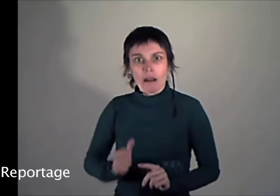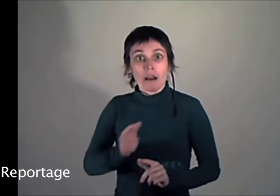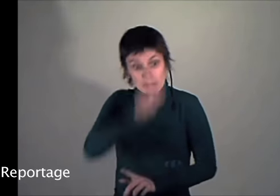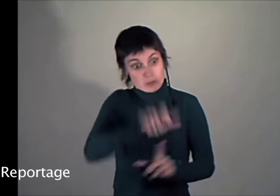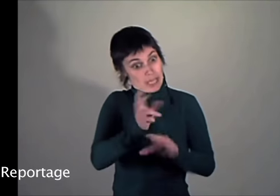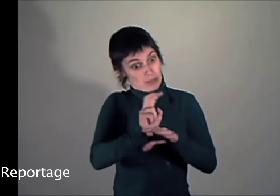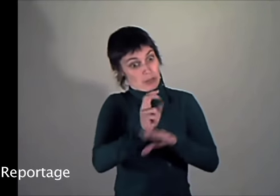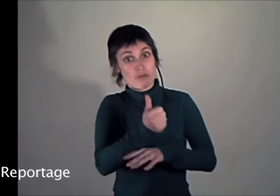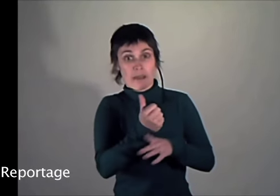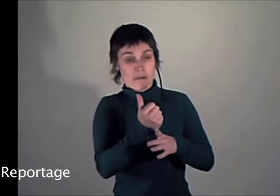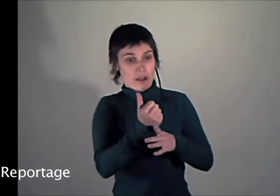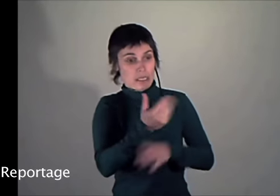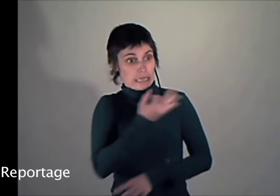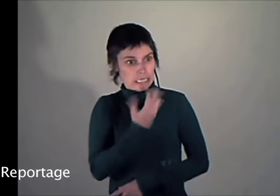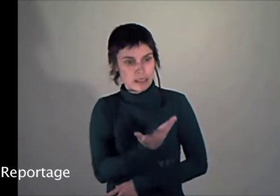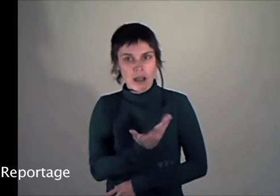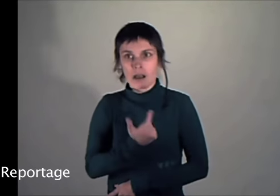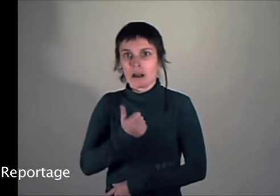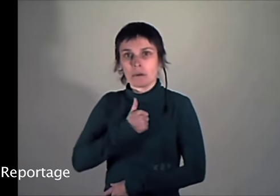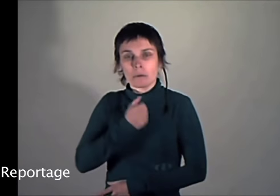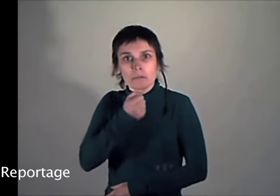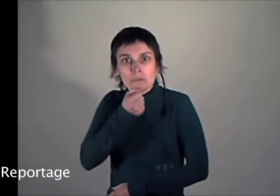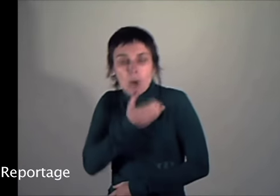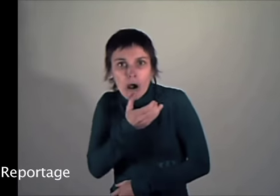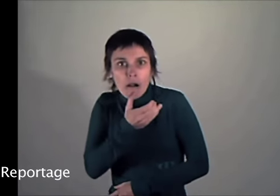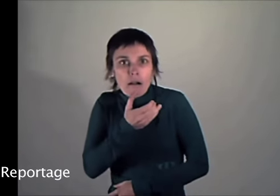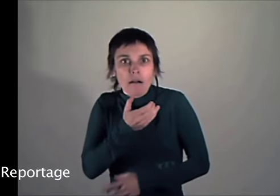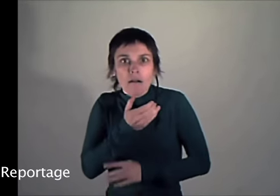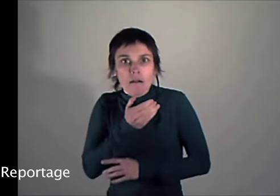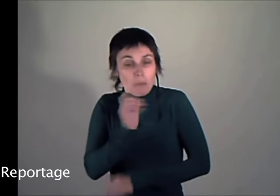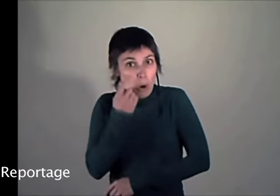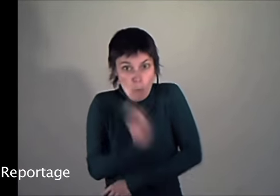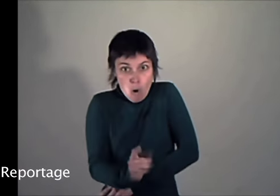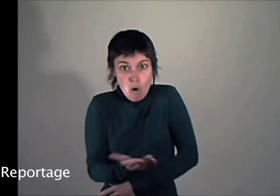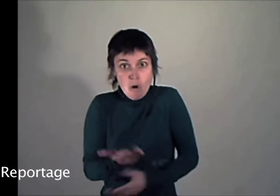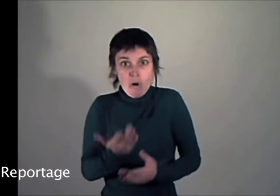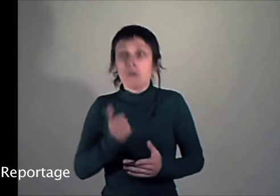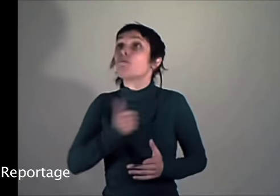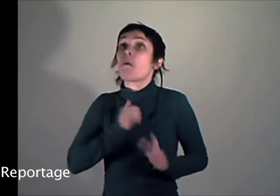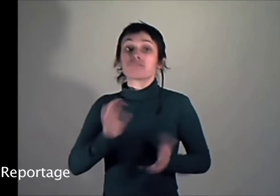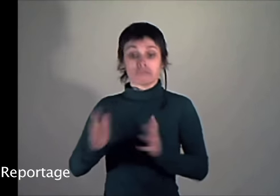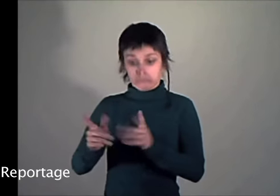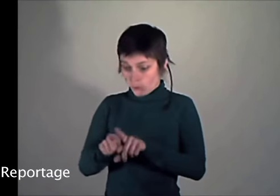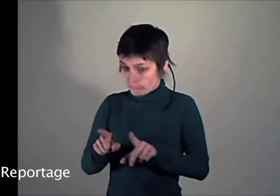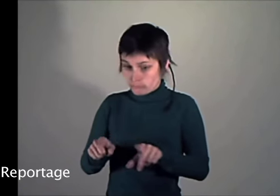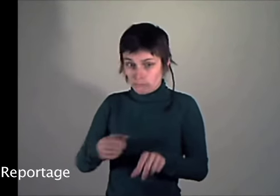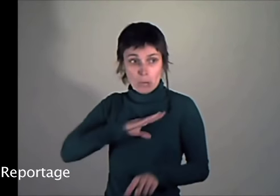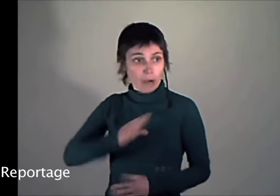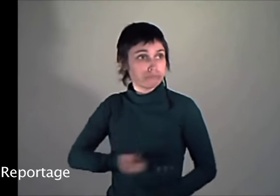ah oui, qu'il y avait le singulier et le pluriel. Enfin, tu vois, je te donne des exemples grammaticaux, que tout ça était dans la langue des signes, et c'est un éducateur